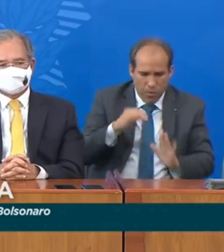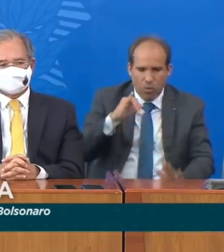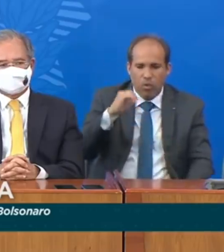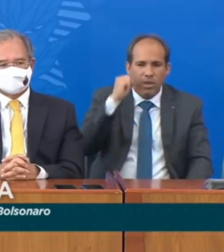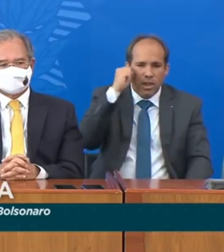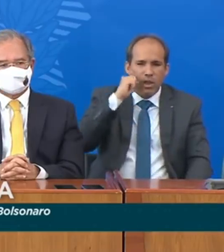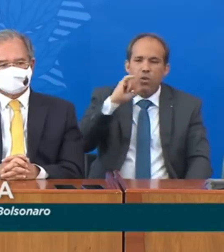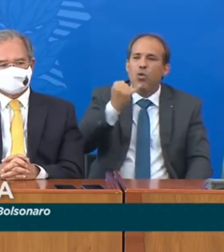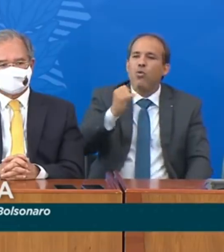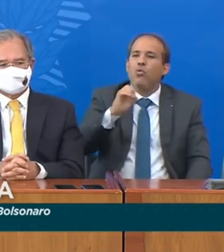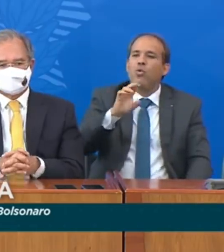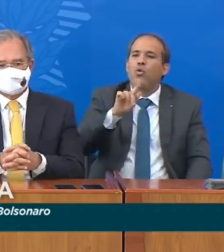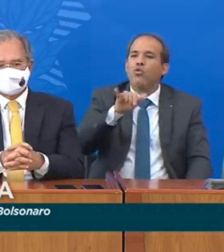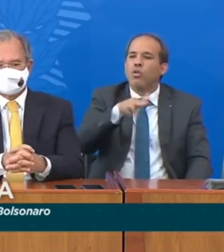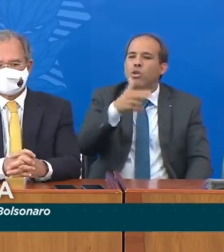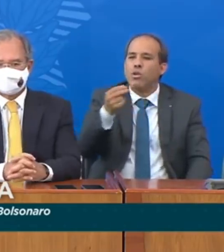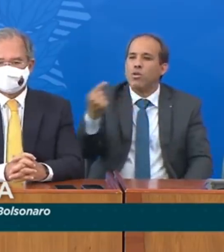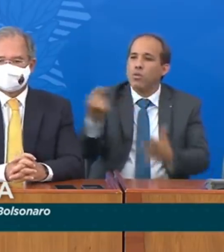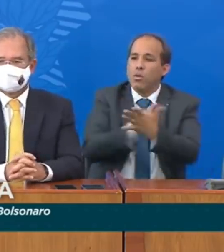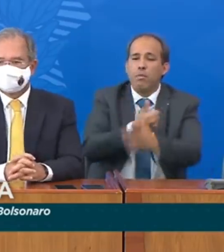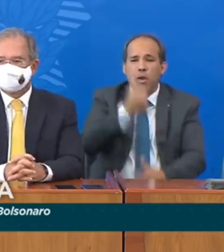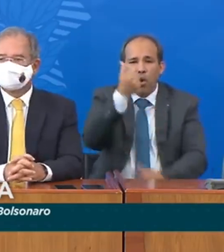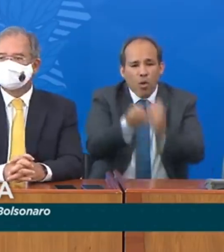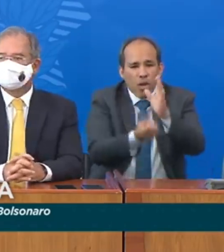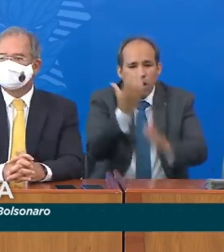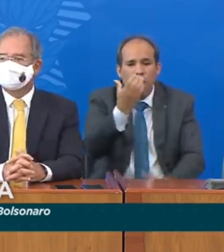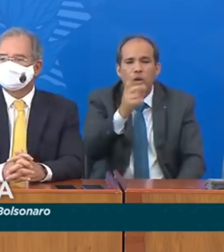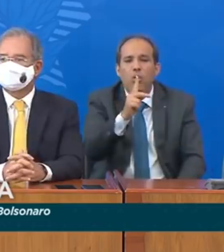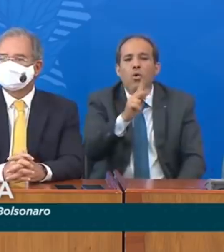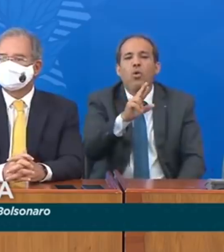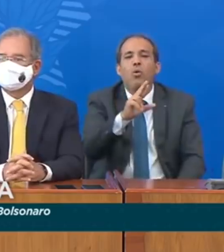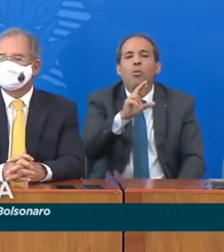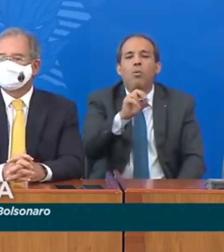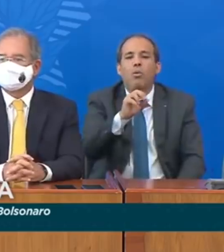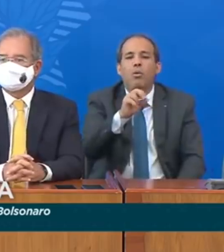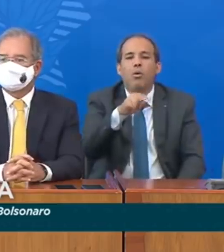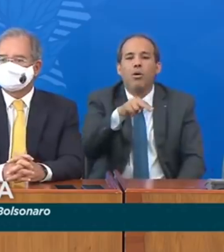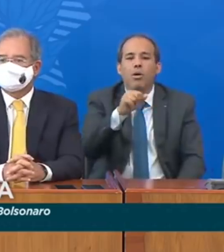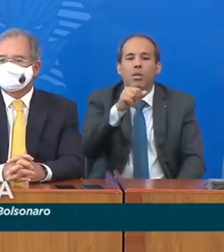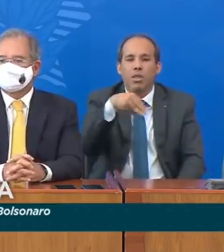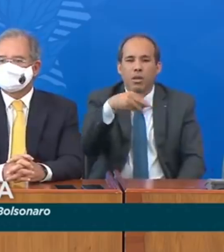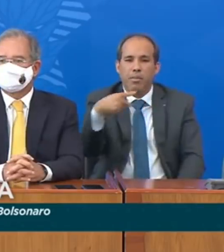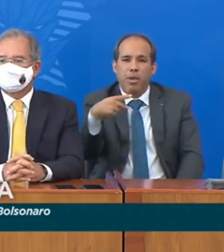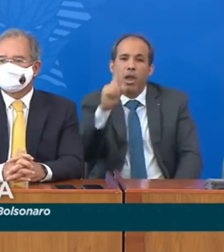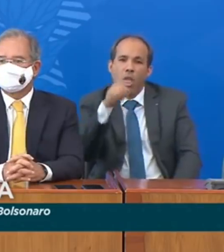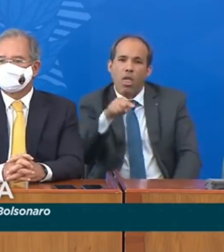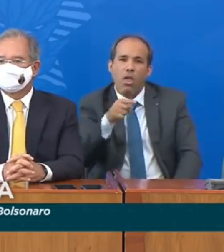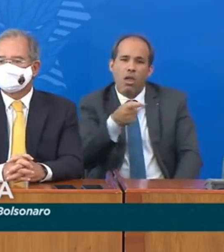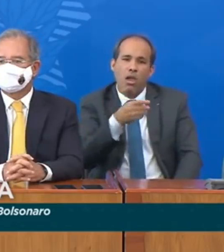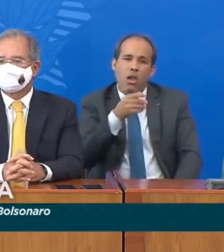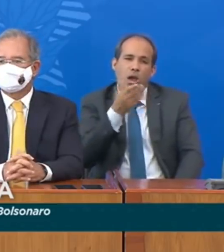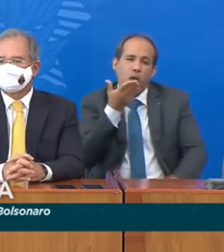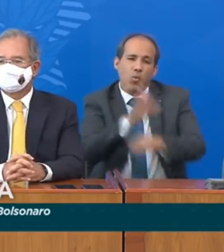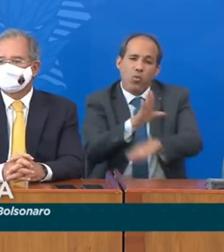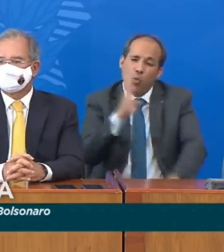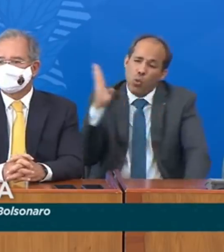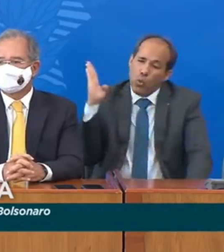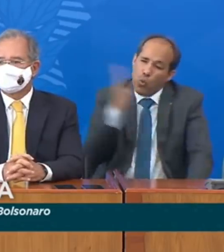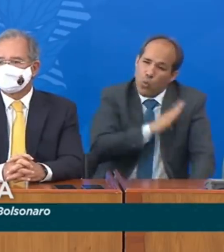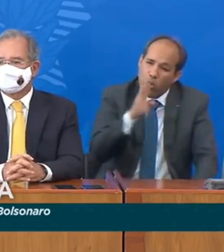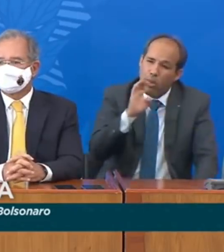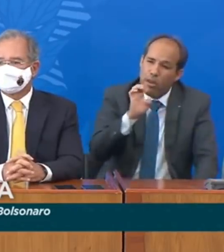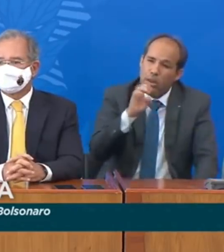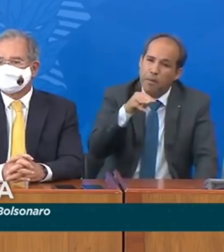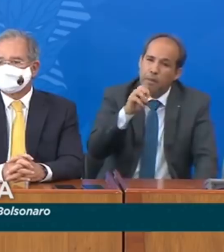Jorginho de Santa Catarina, a questão do Pronamp. O auxílio emergencial, o próprio nome o diz,